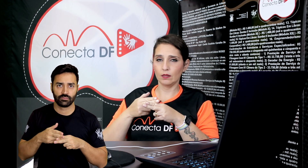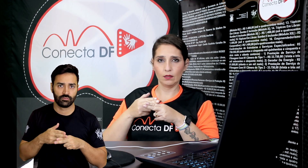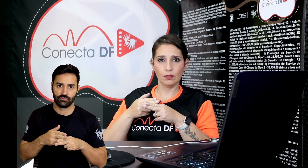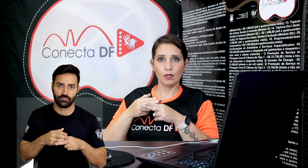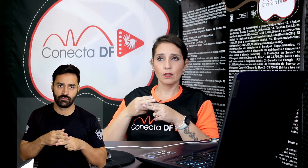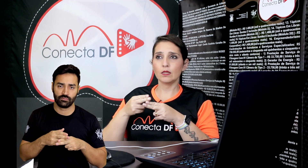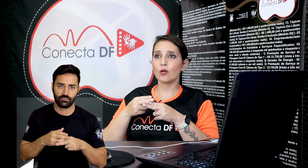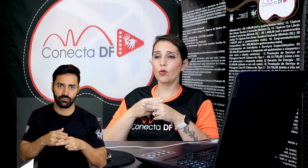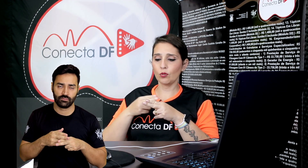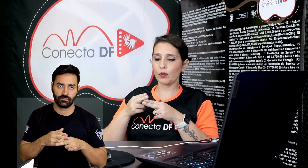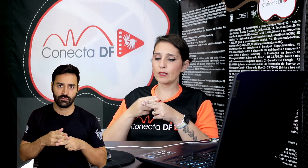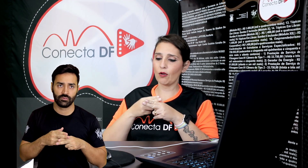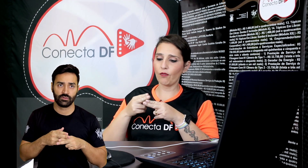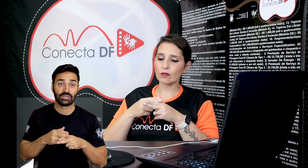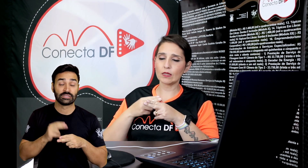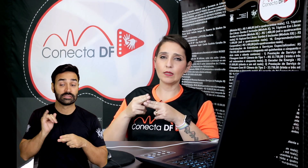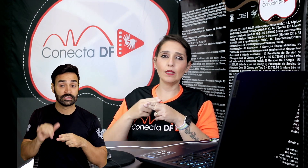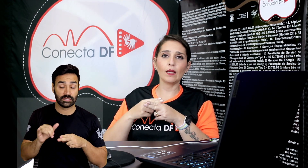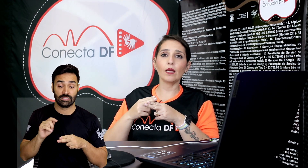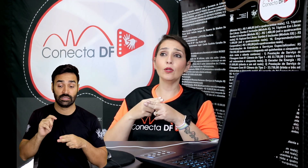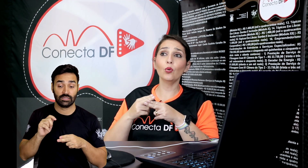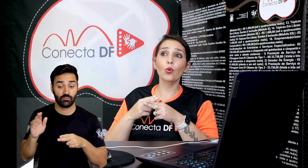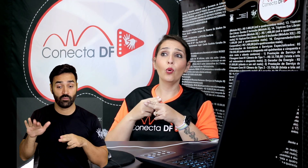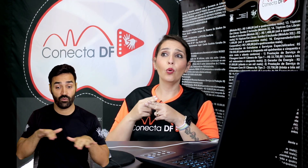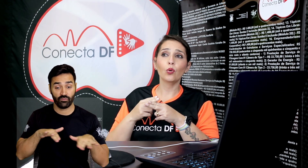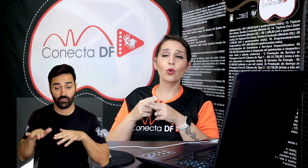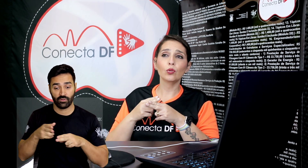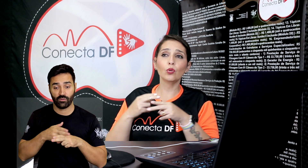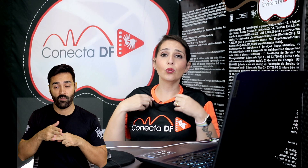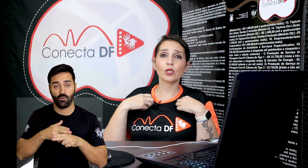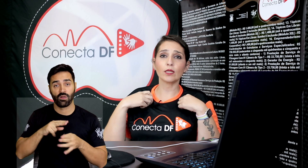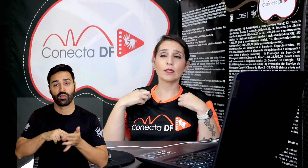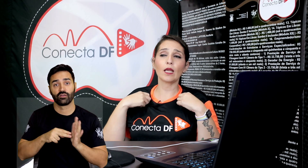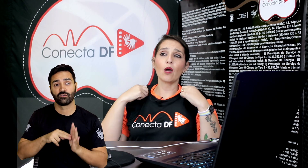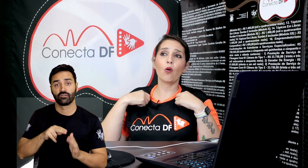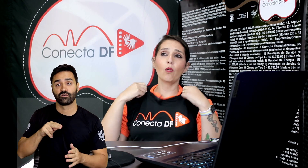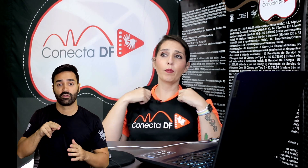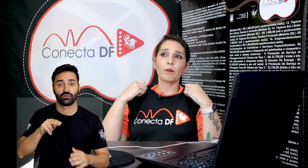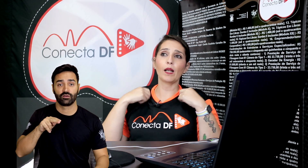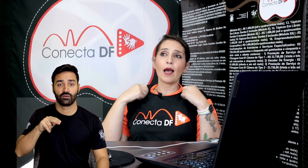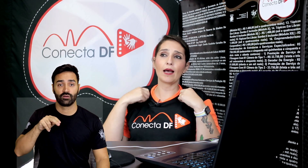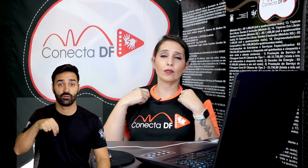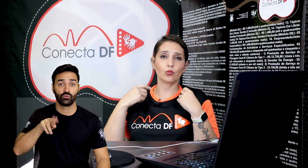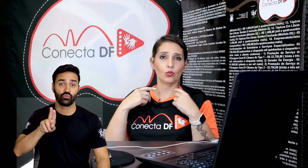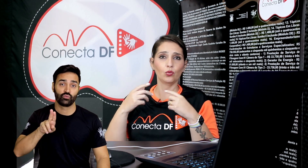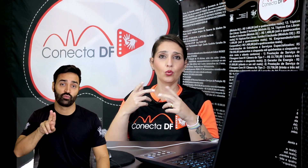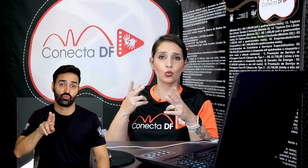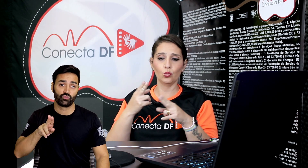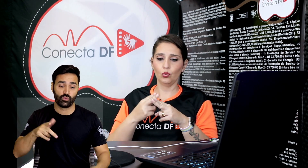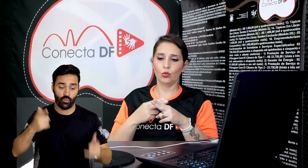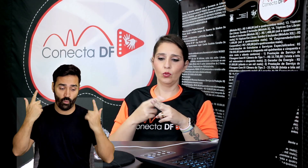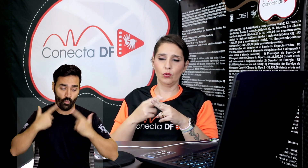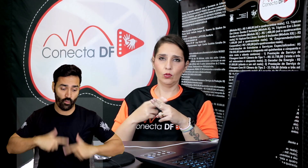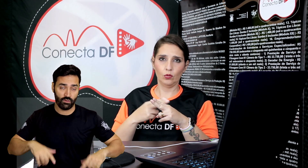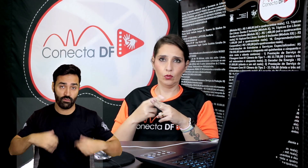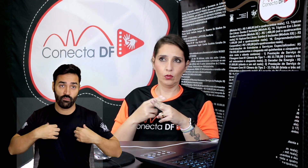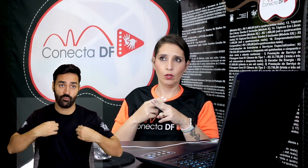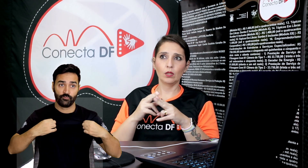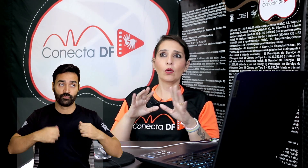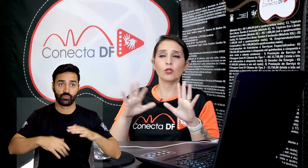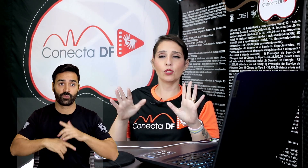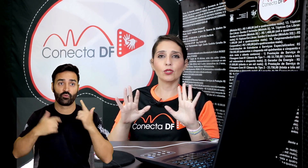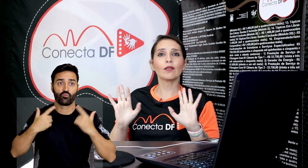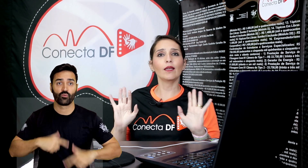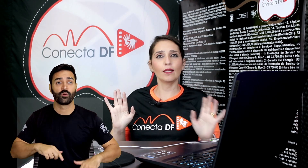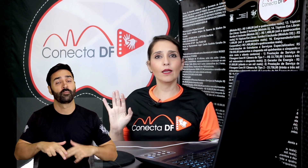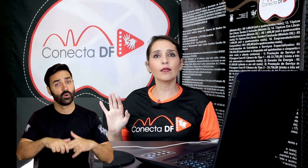assim. Segundo, porque se eu faço assim, é nu. Nu, gente, sem roupa, pelado, nu.